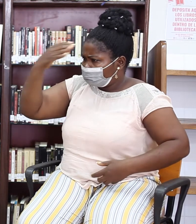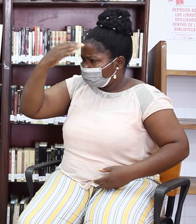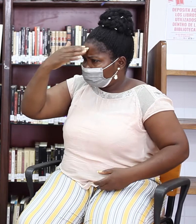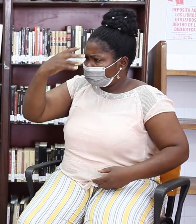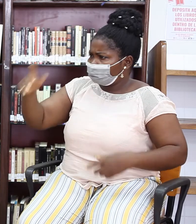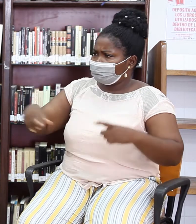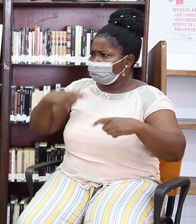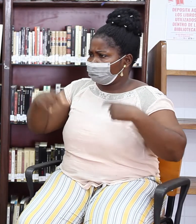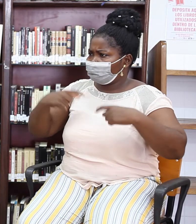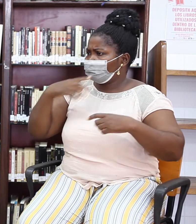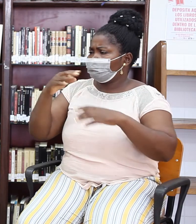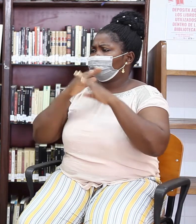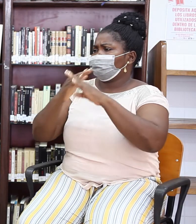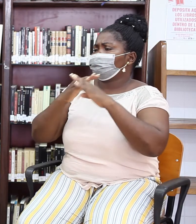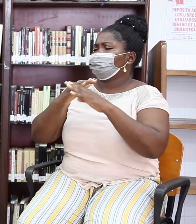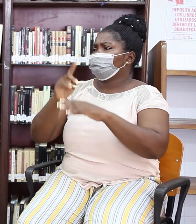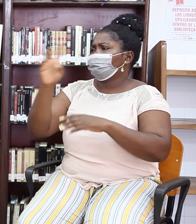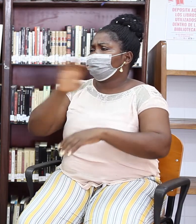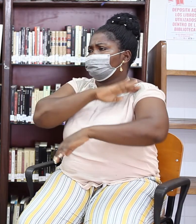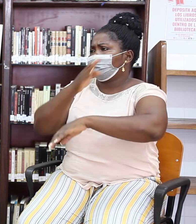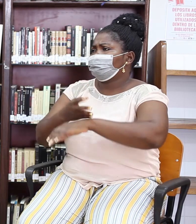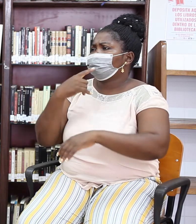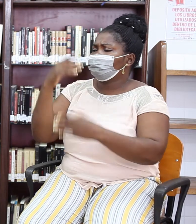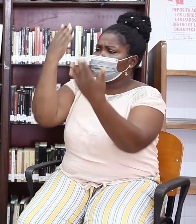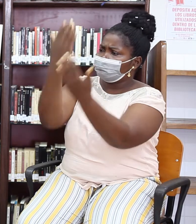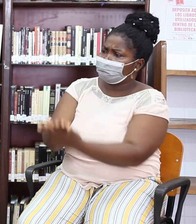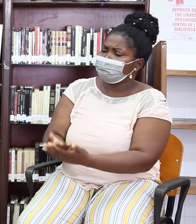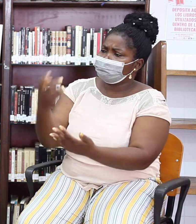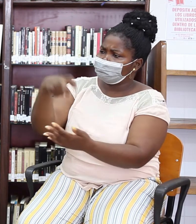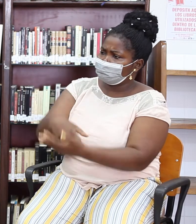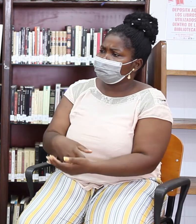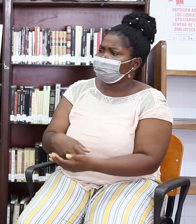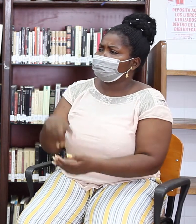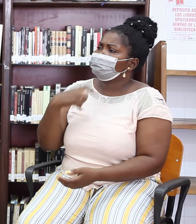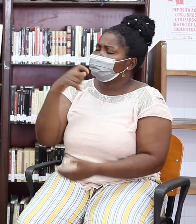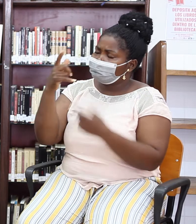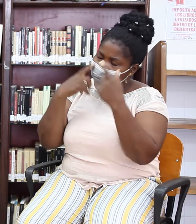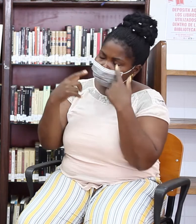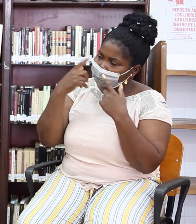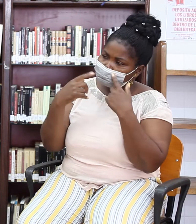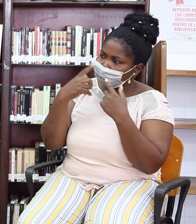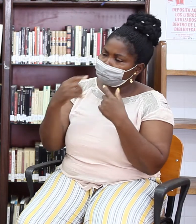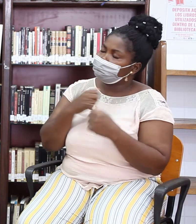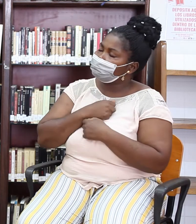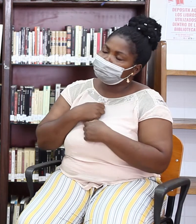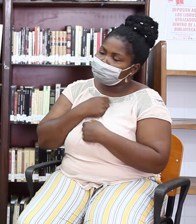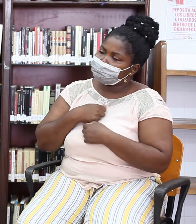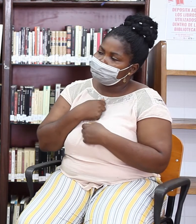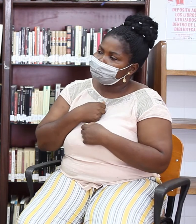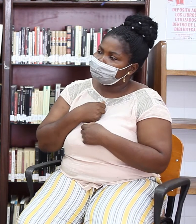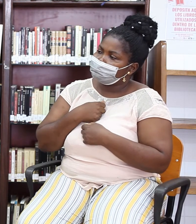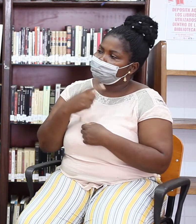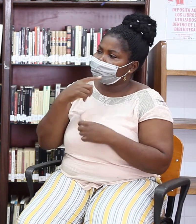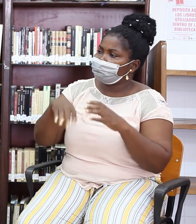que gozaba de la protección del anillo, el ladrón cayó de rodillas y empezó a llorar y a suplicar.